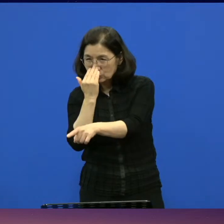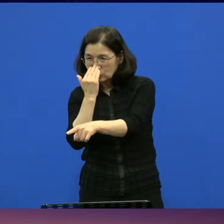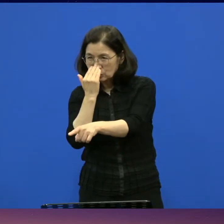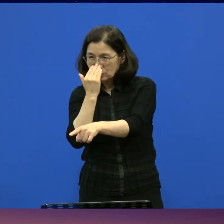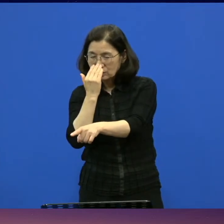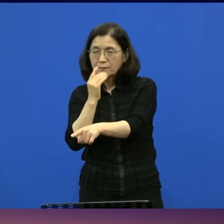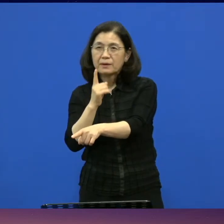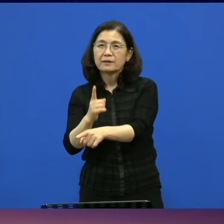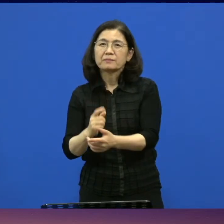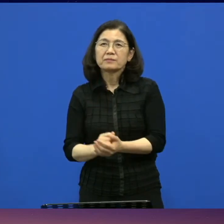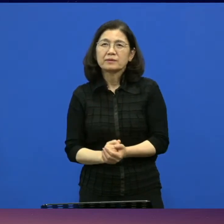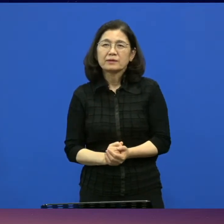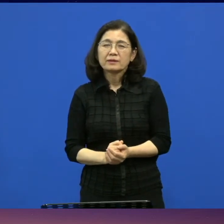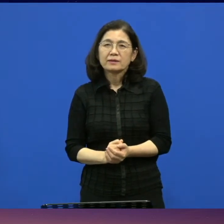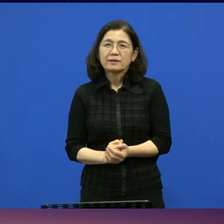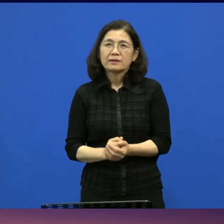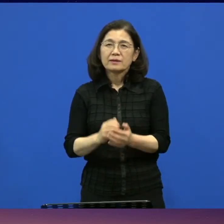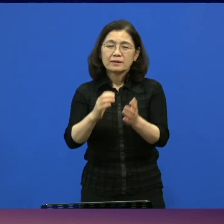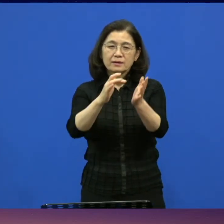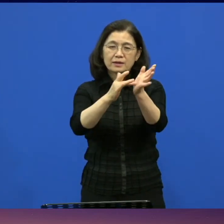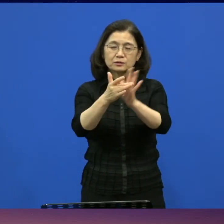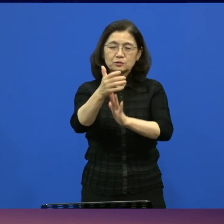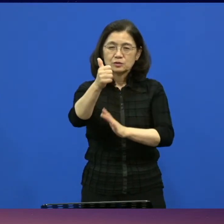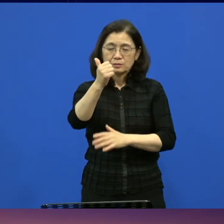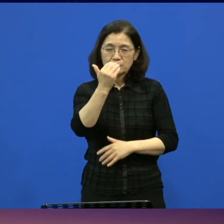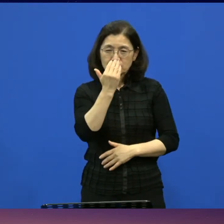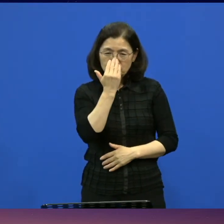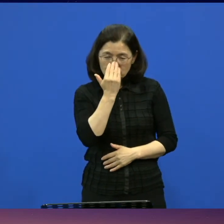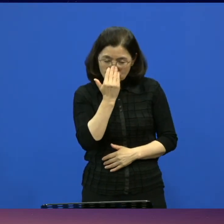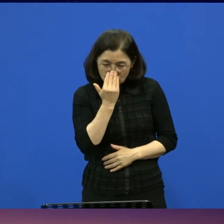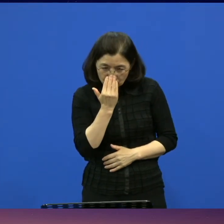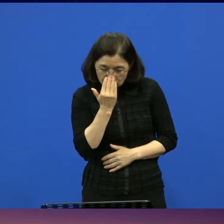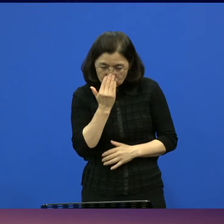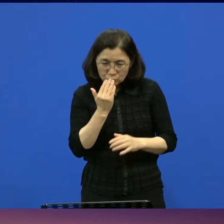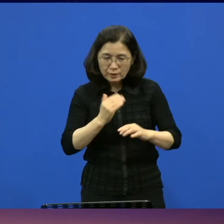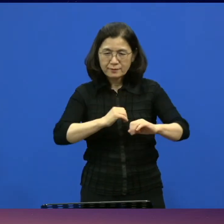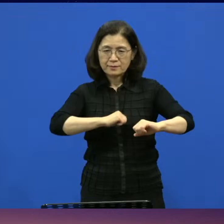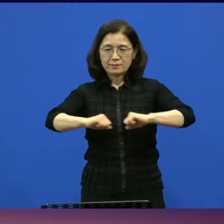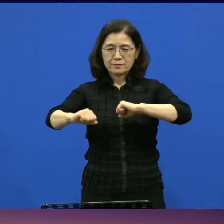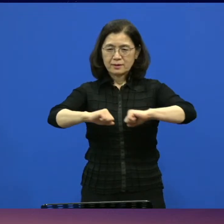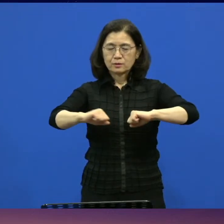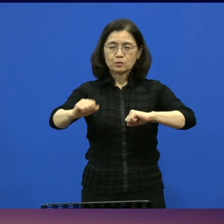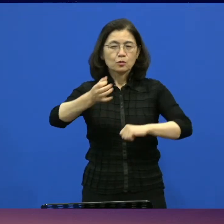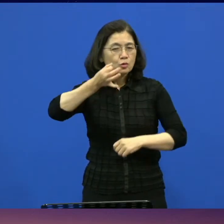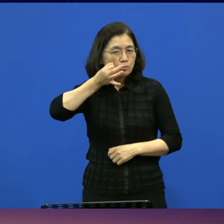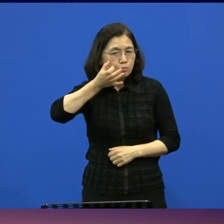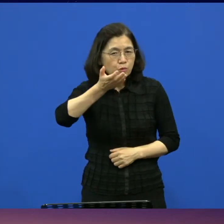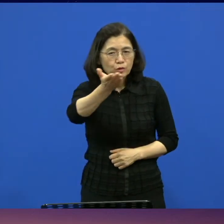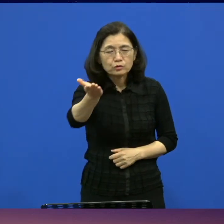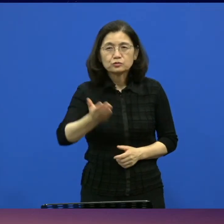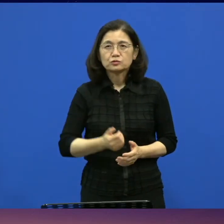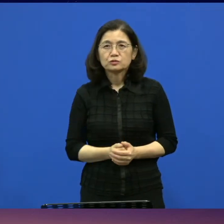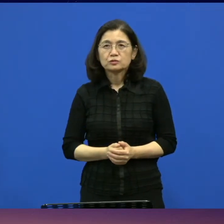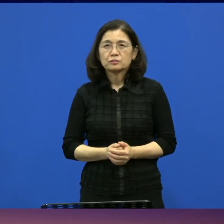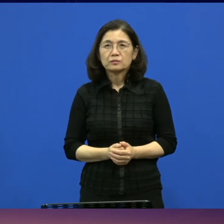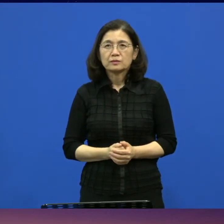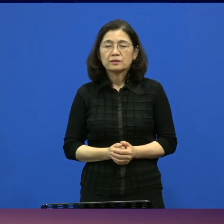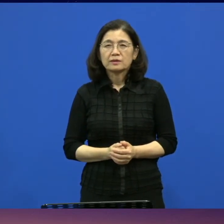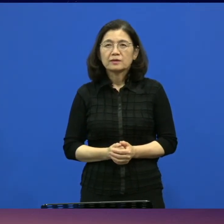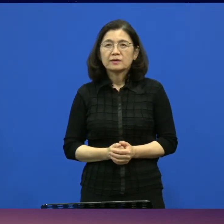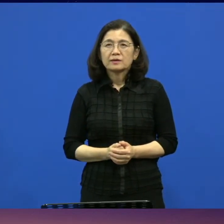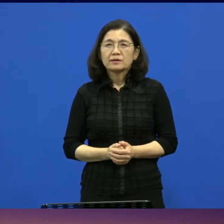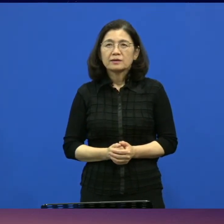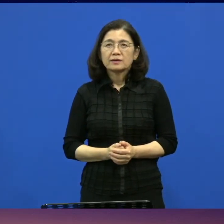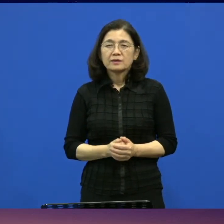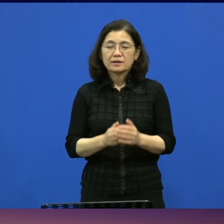하나님이 스스로 낮아짐이 무엇인가를 우리에게 구체적으로 보여주셔서, 이게 낮아짐이란, 교만으로 하나님을 대적하는